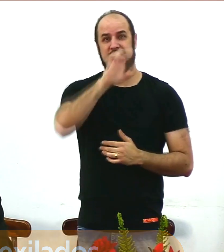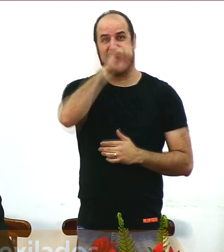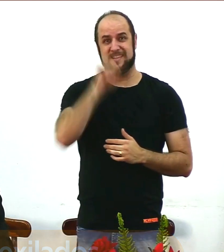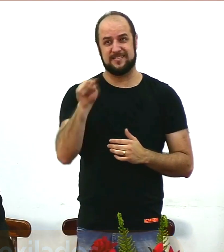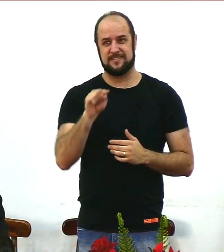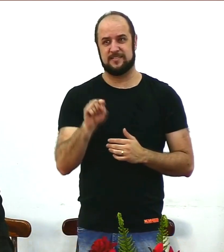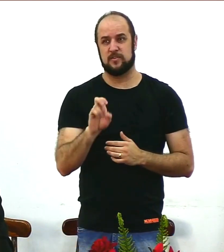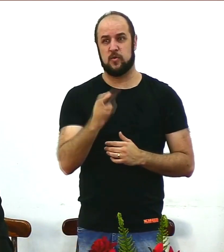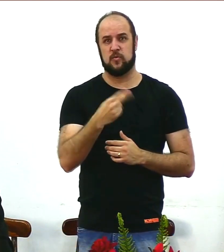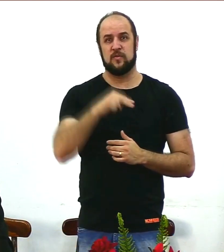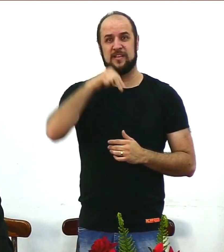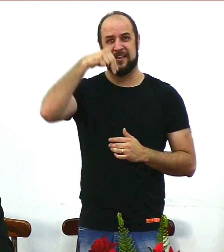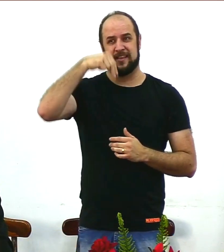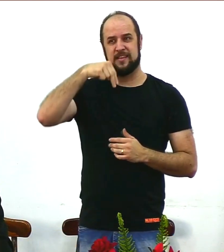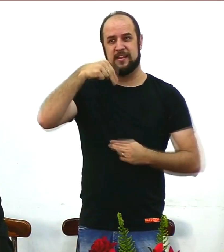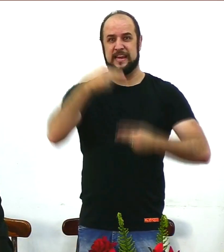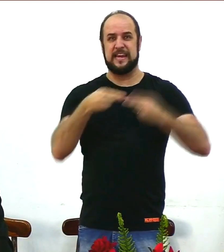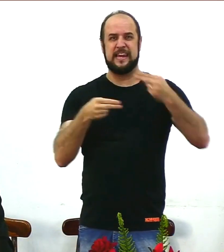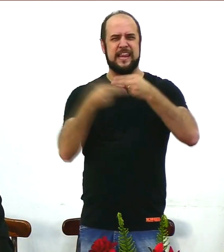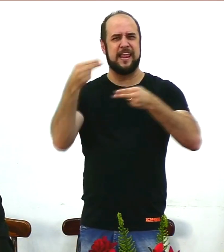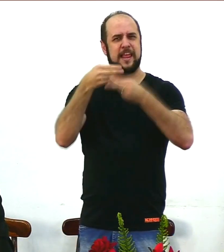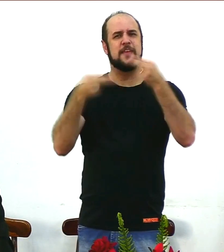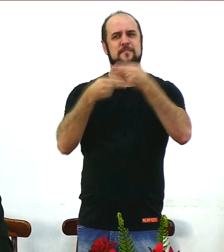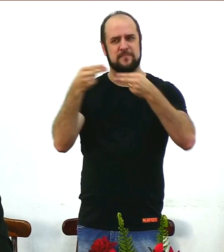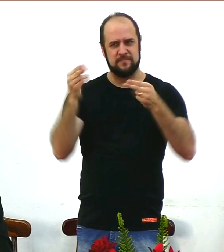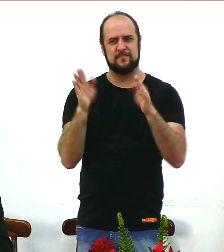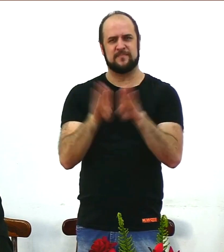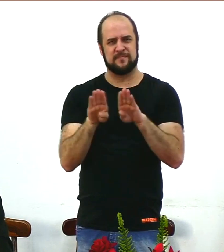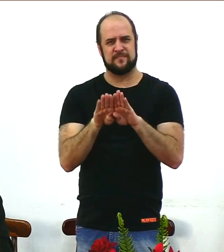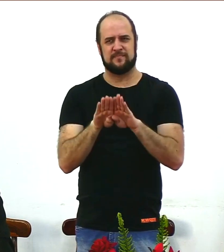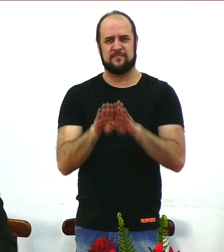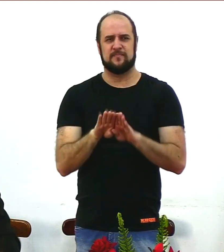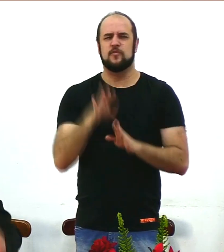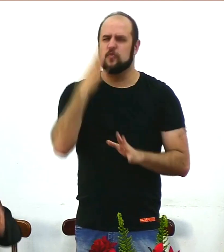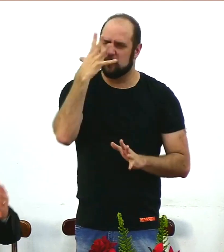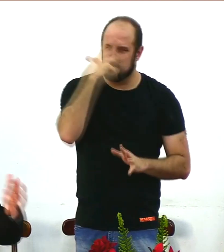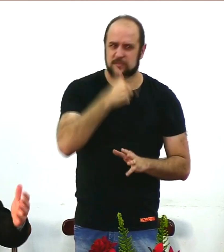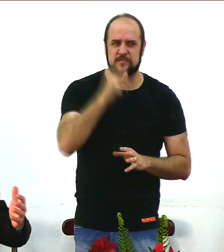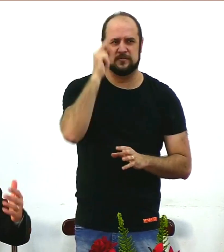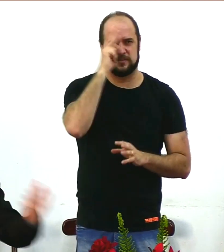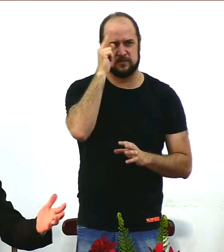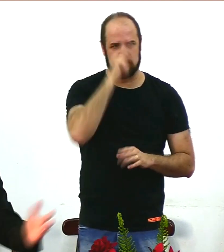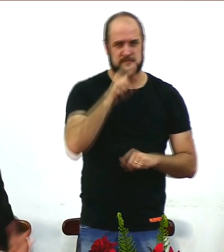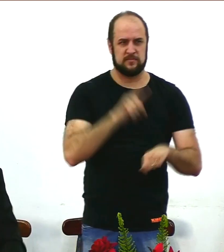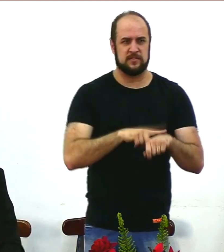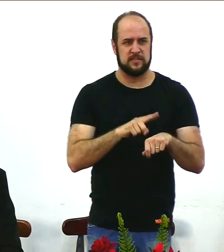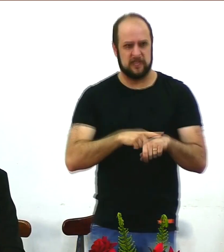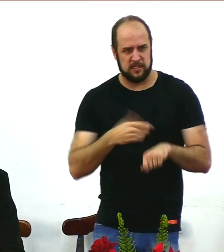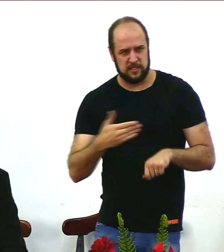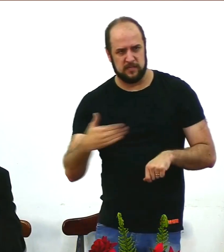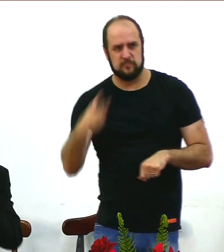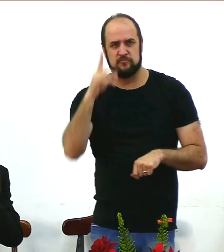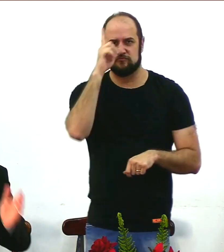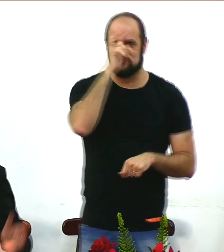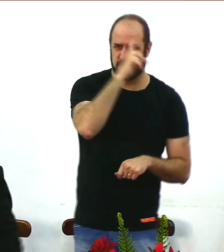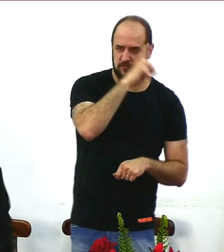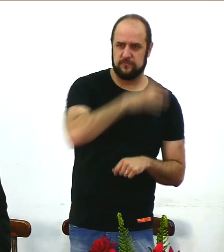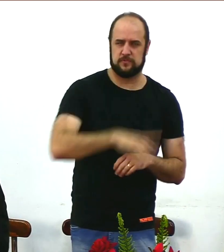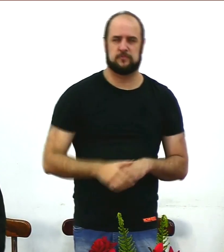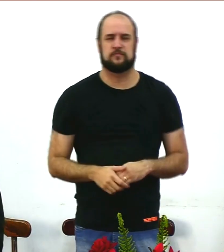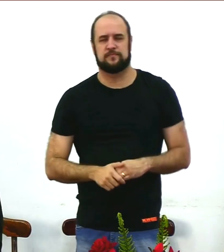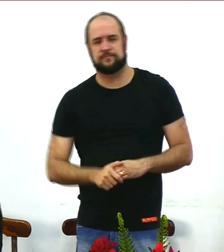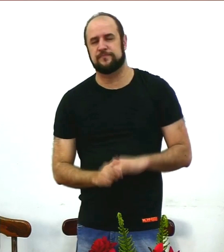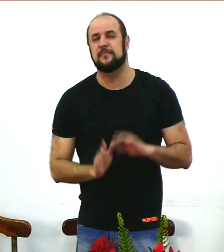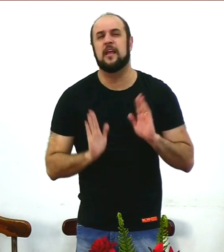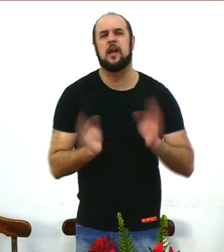nós sendo tão pecadores? O Salmo 126, que foi lido na liturgia no início, diz que sim. E a história diz